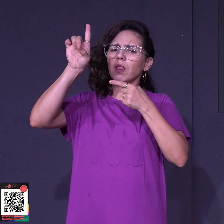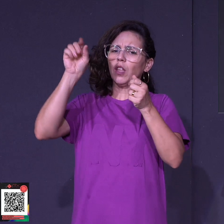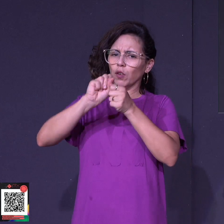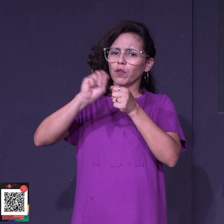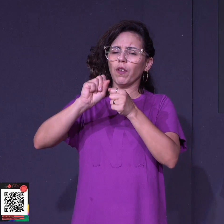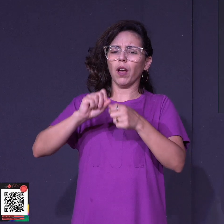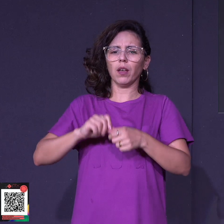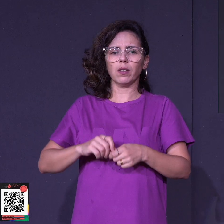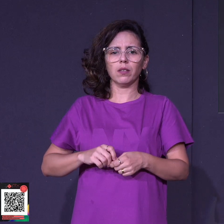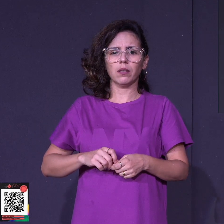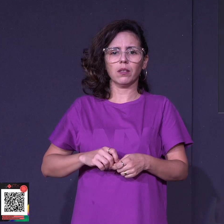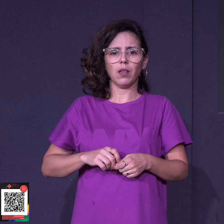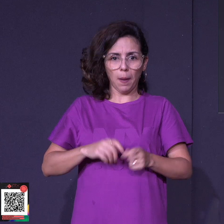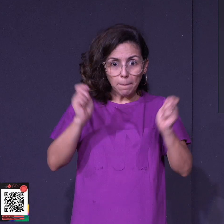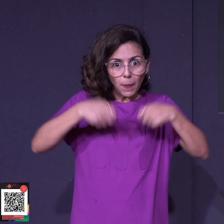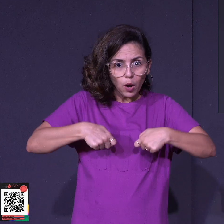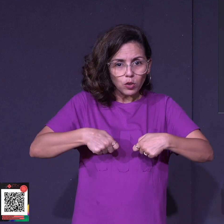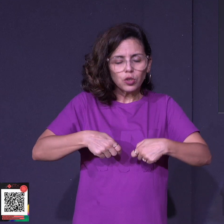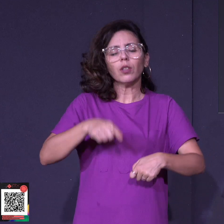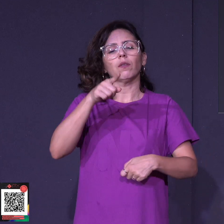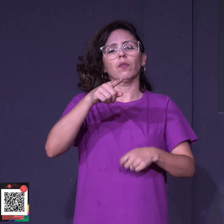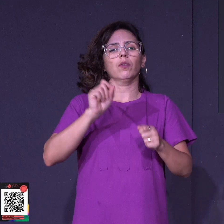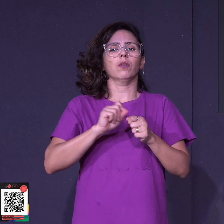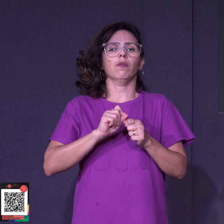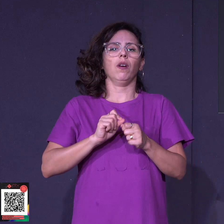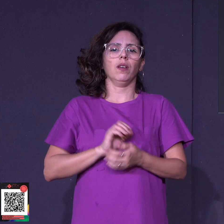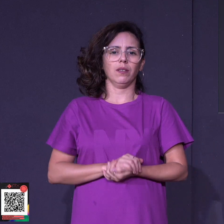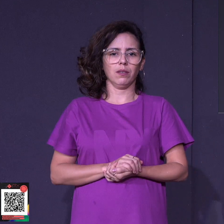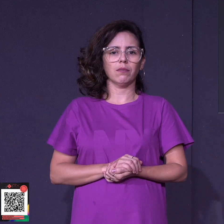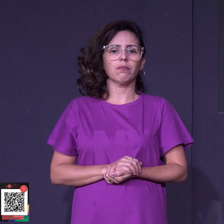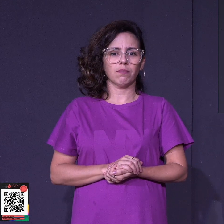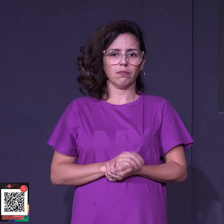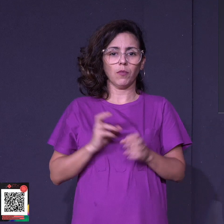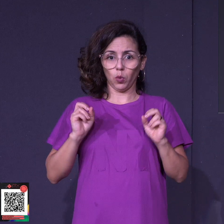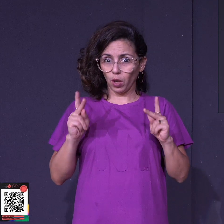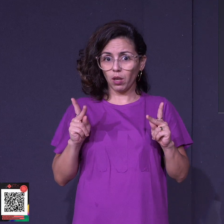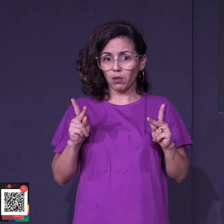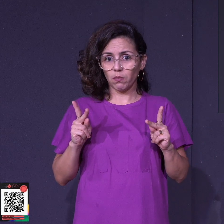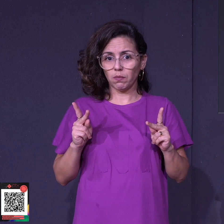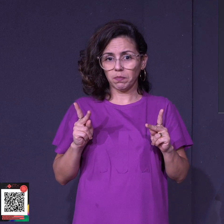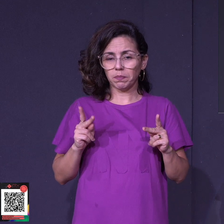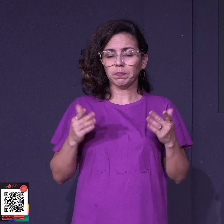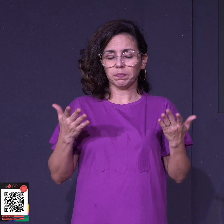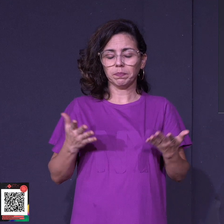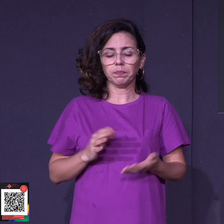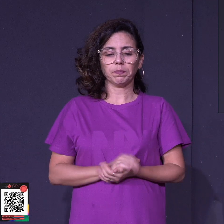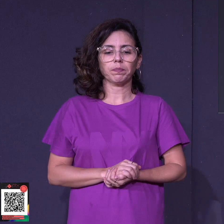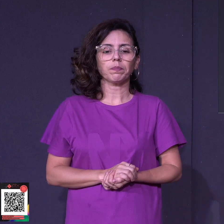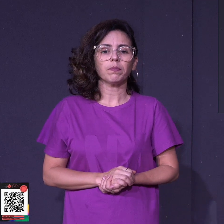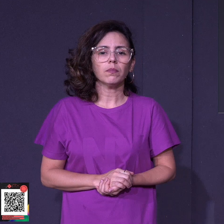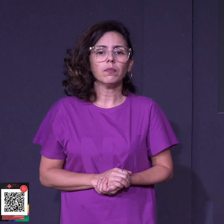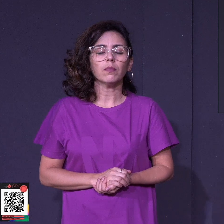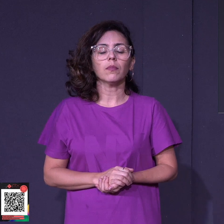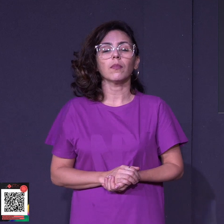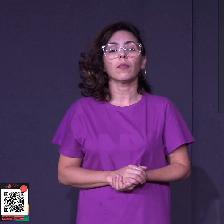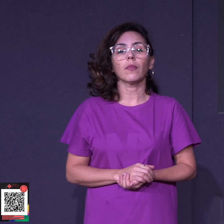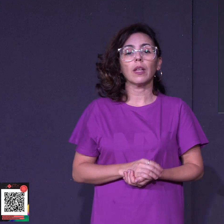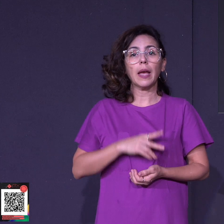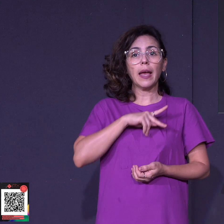que fazer, Ele não vai fazer. E para a gente encerrar, o clamor de Paulo foi para que